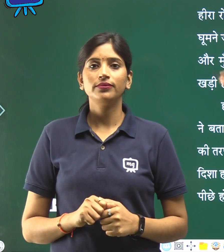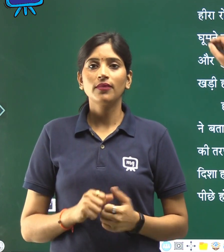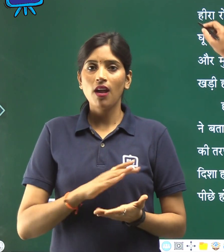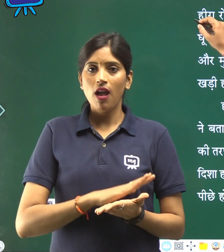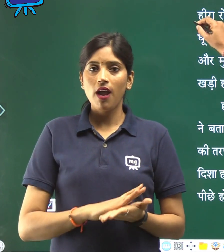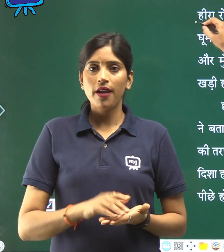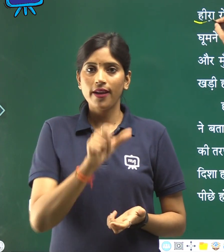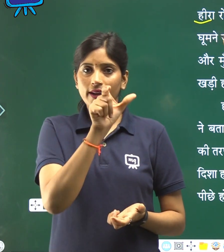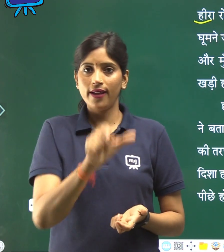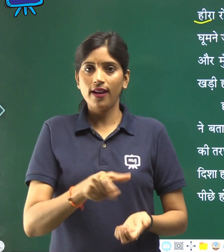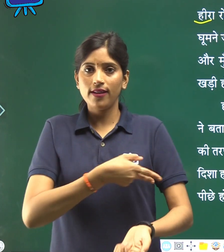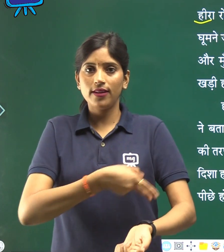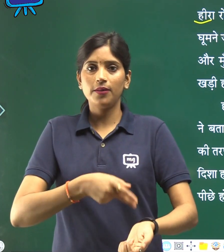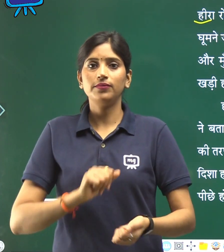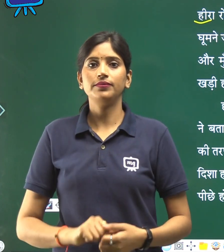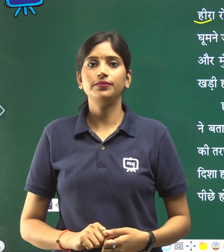हीरा